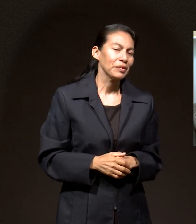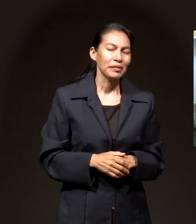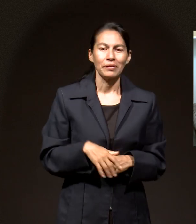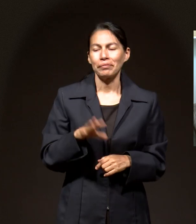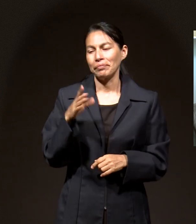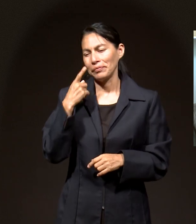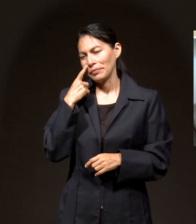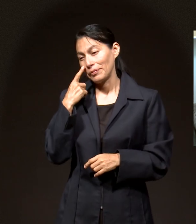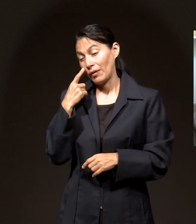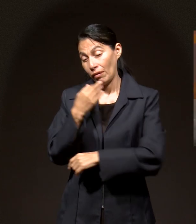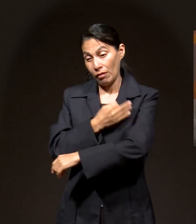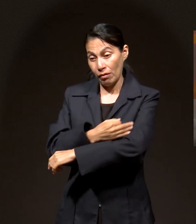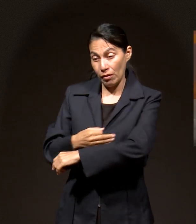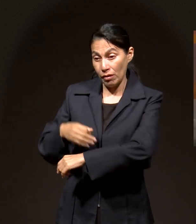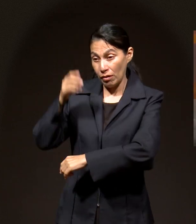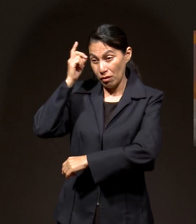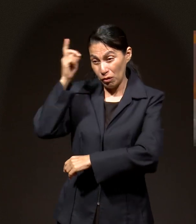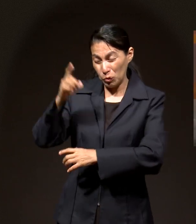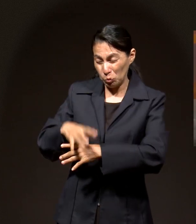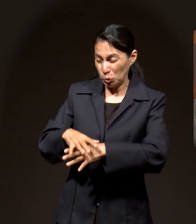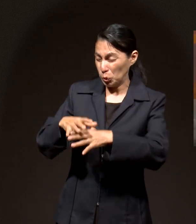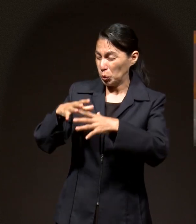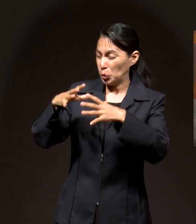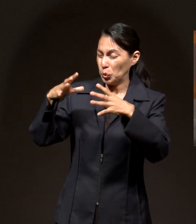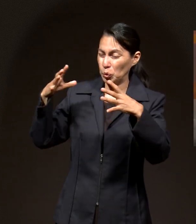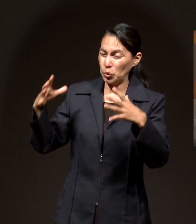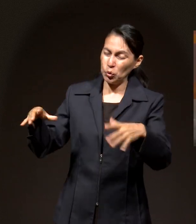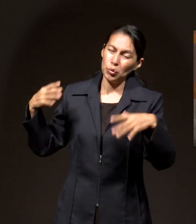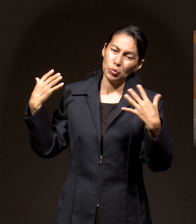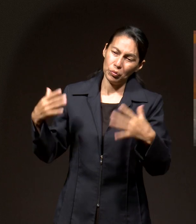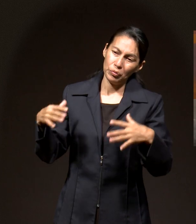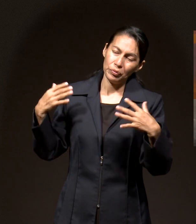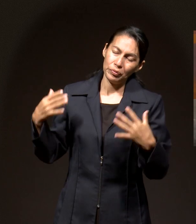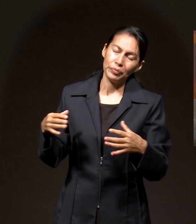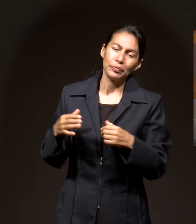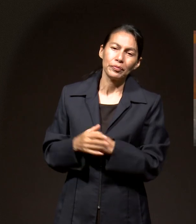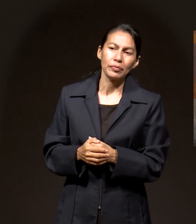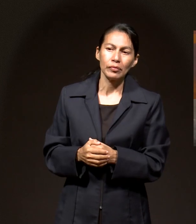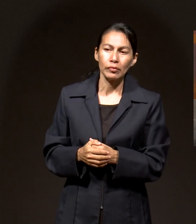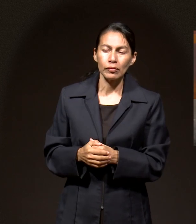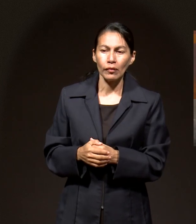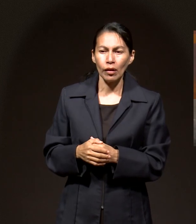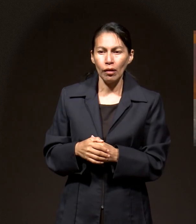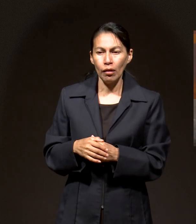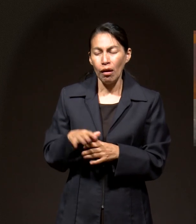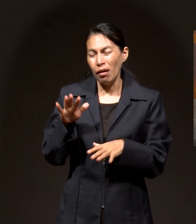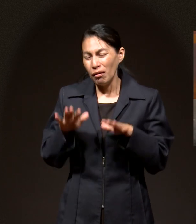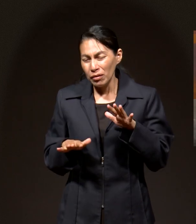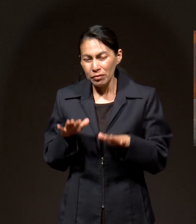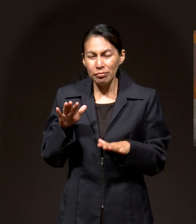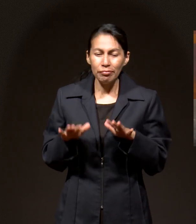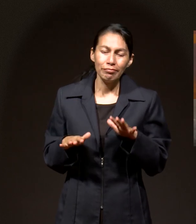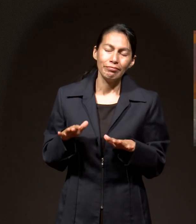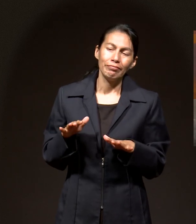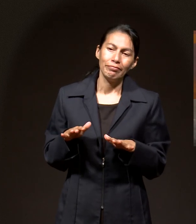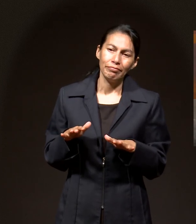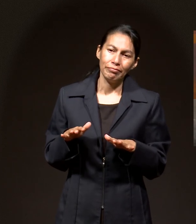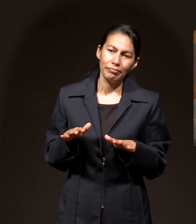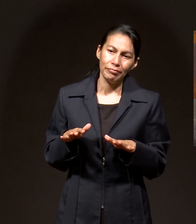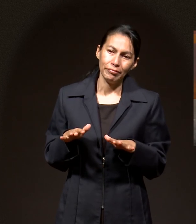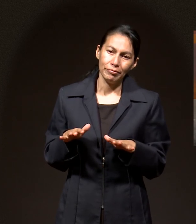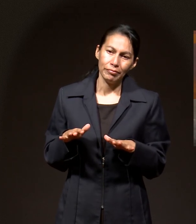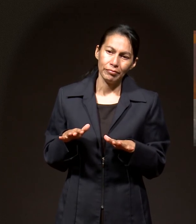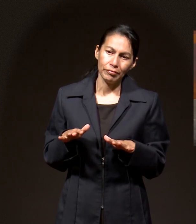ha tocado. Mire, la familia de Dios es inmensa, es inmensa. En algunas ocasiones,